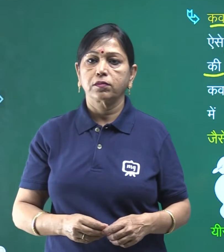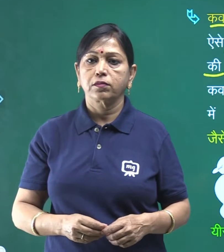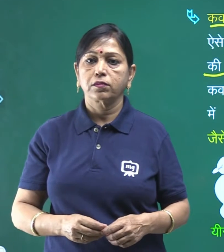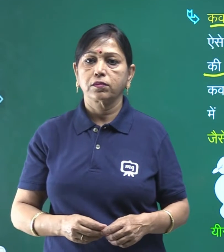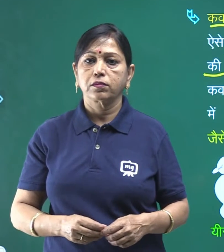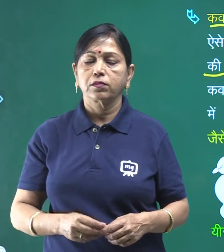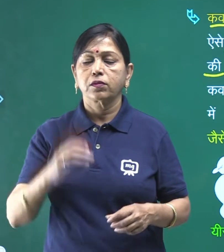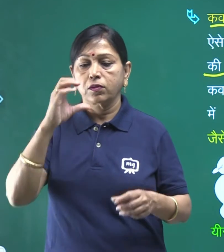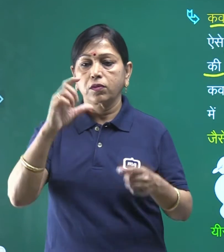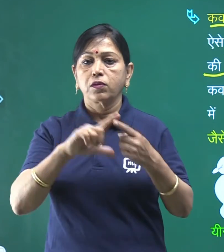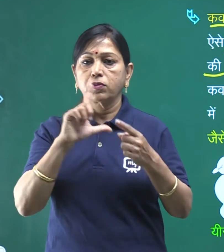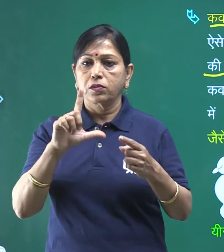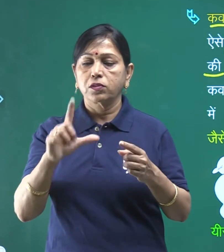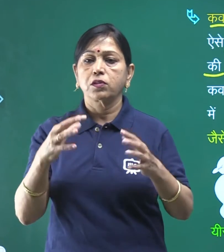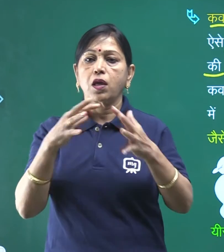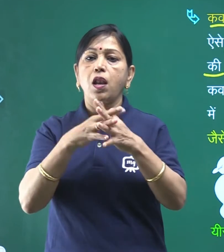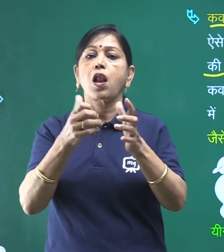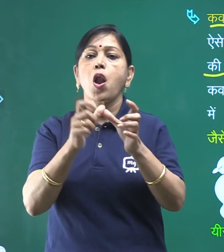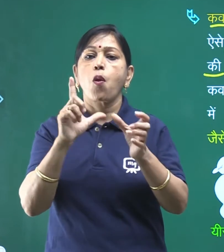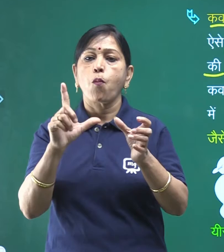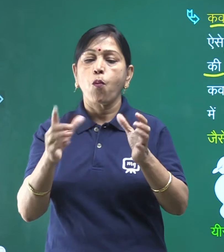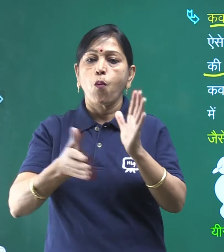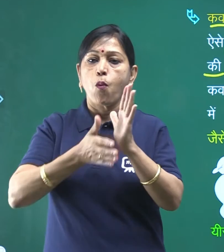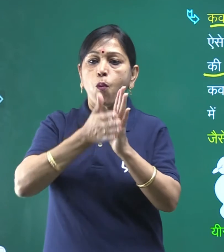कोशिका भित्ति पाई जाती है।